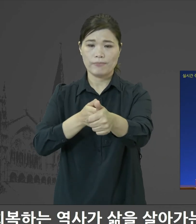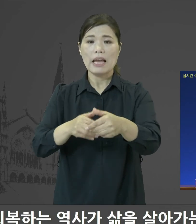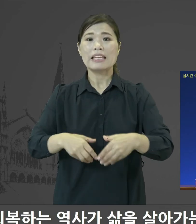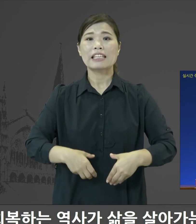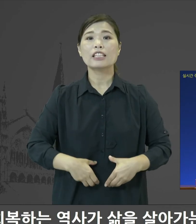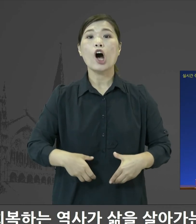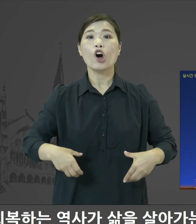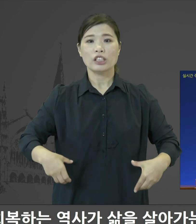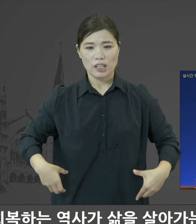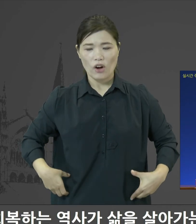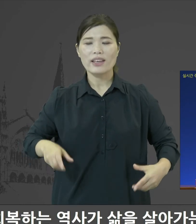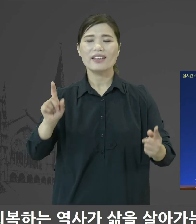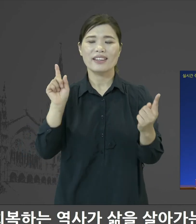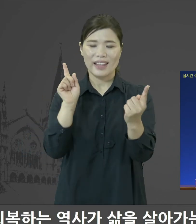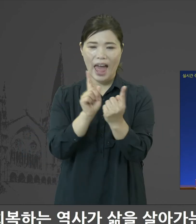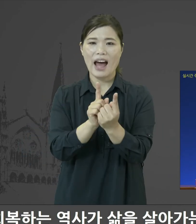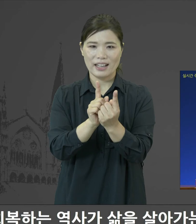대하리라.